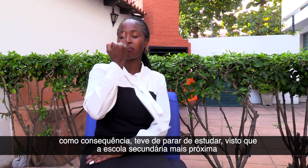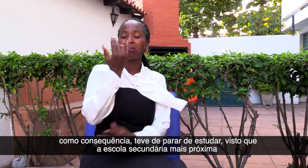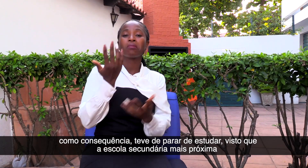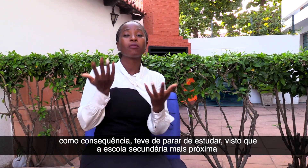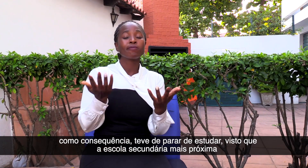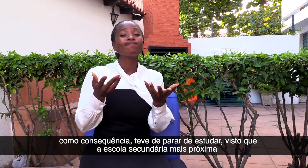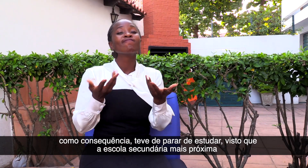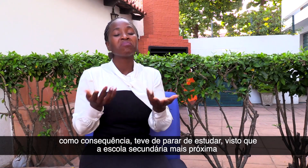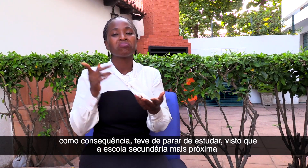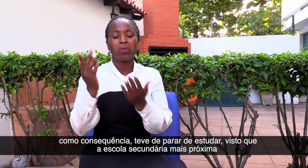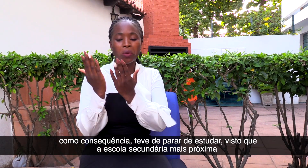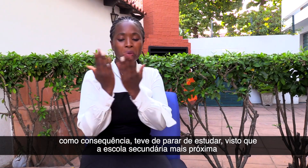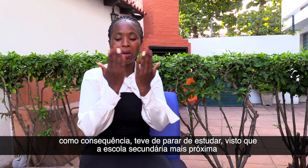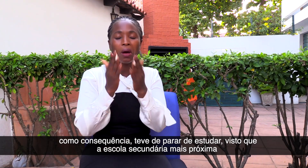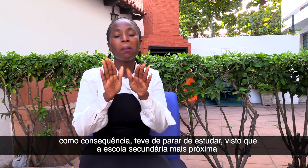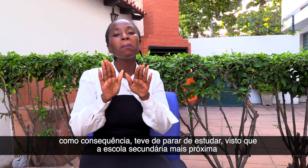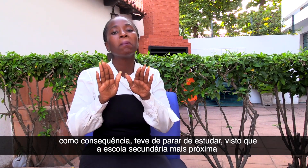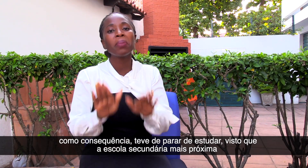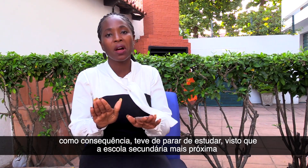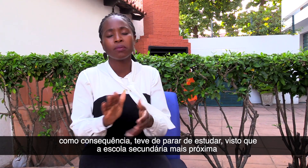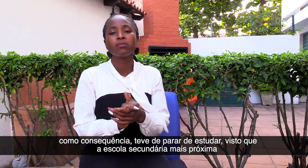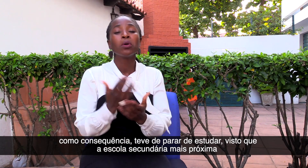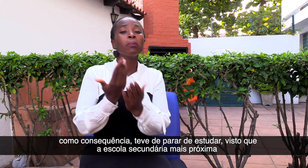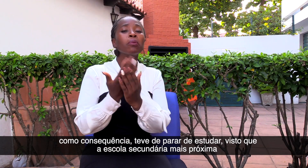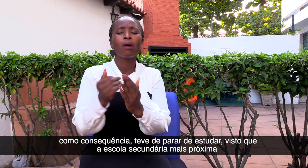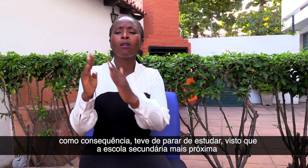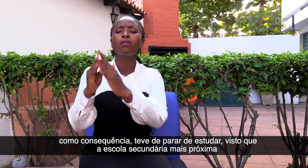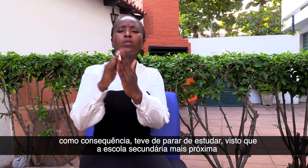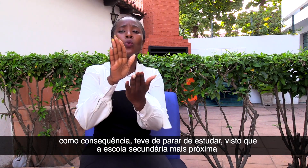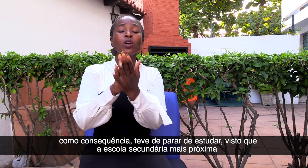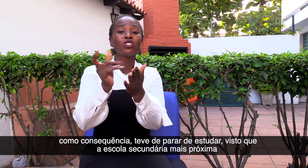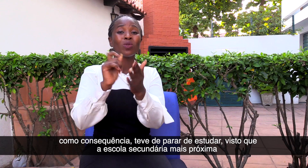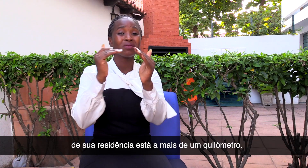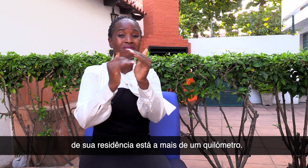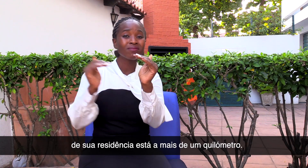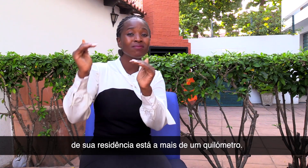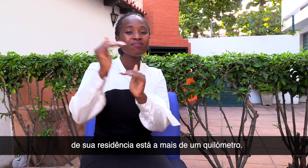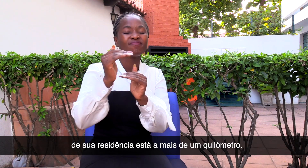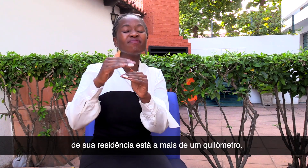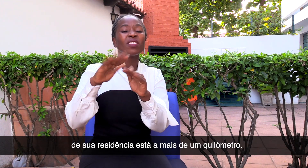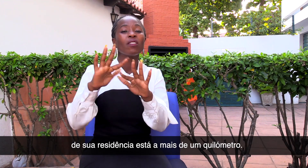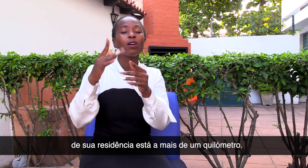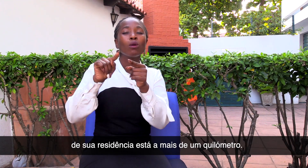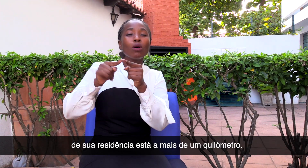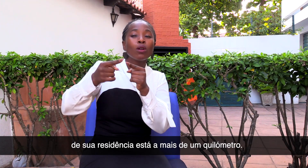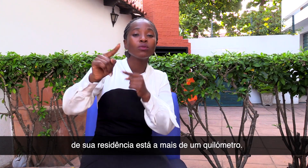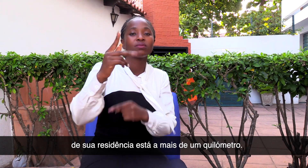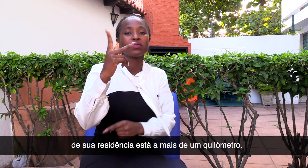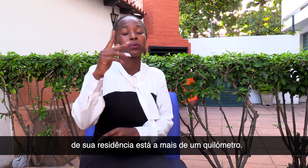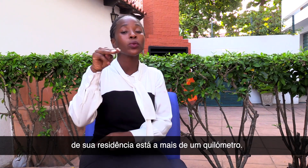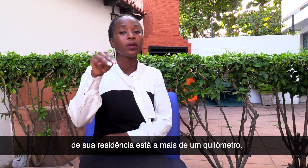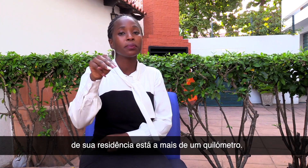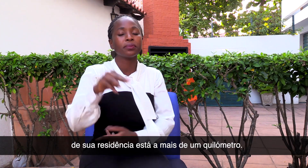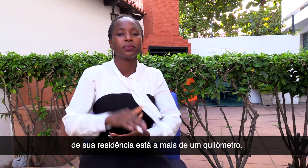como consequência, teve de parar de estudar, visto que a escola secundária mais próxima de sua residência está a mais de